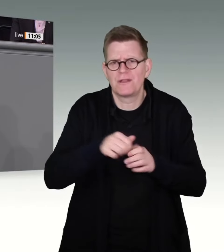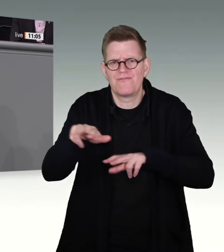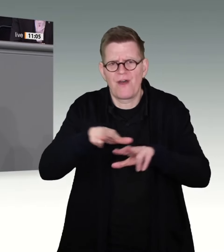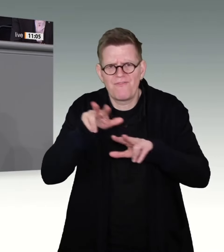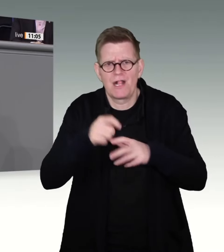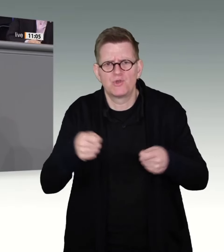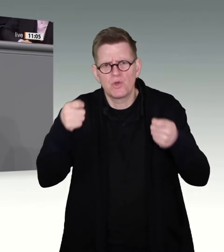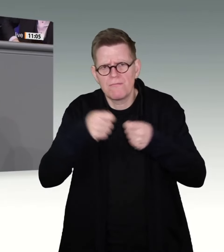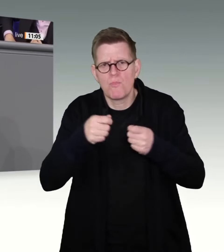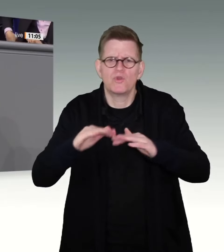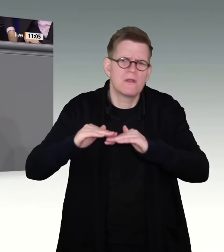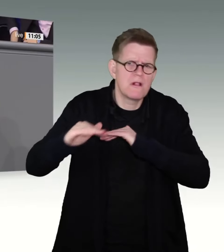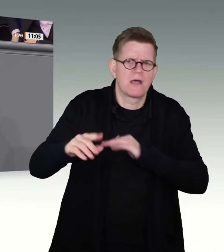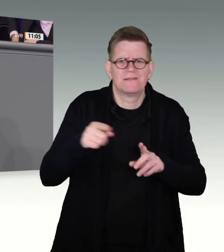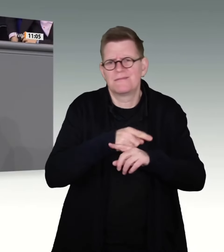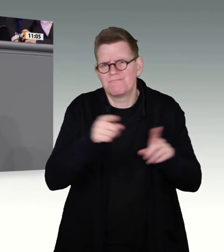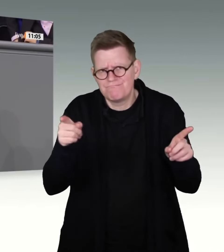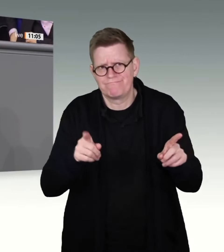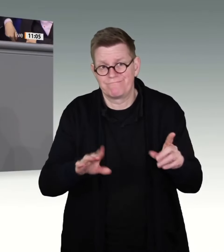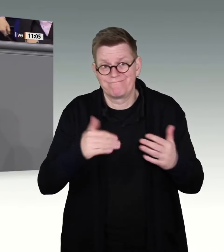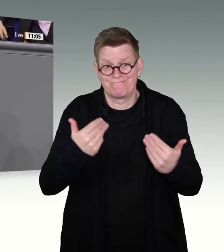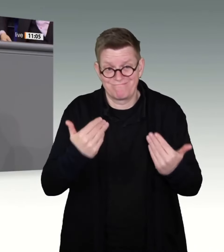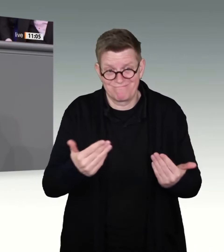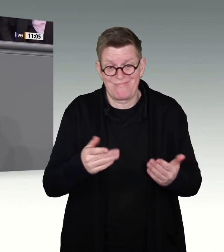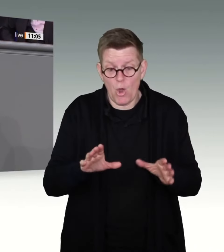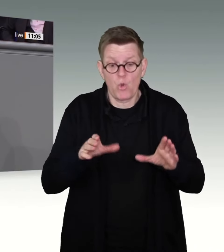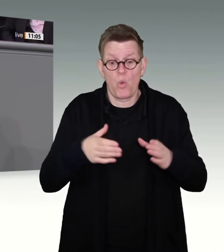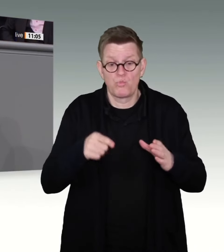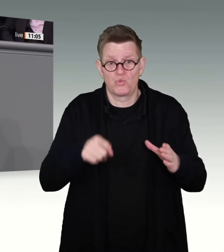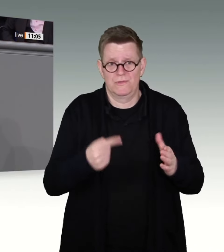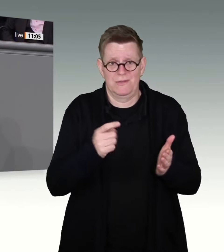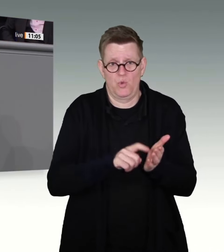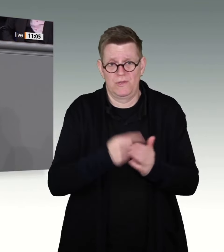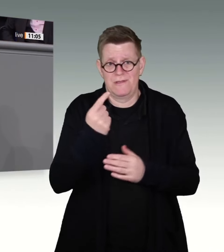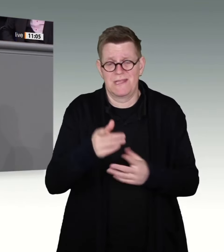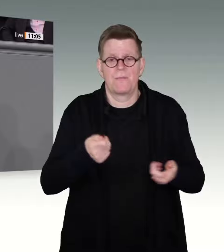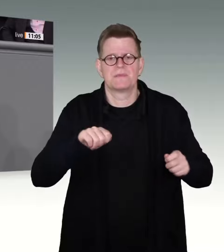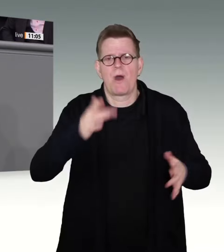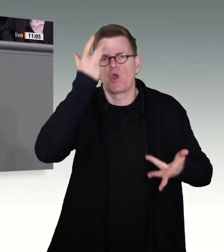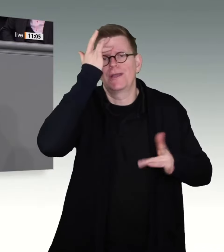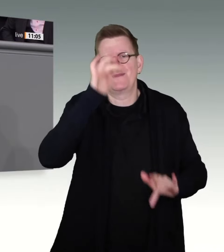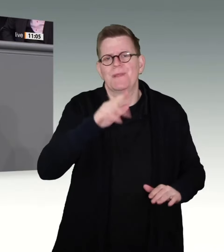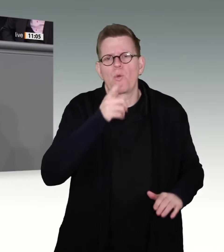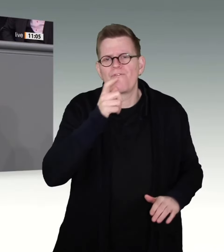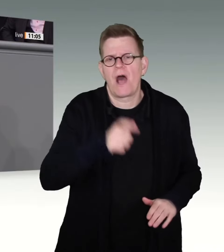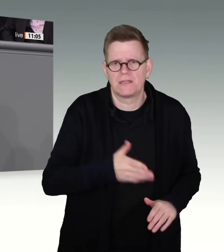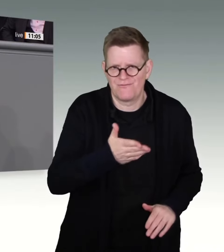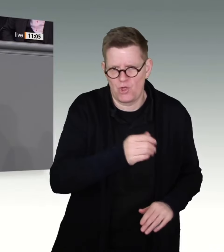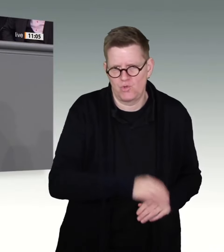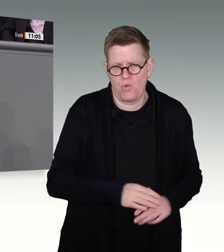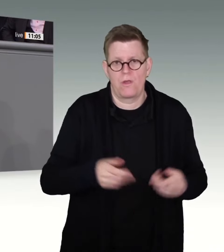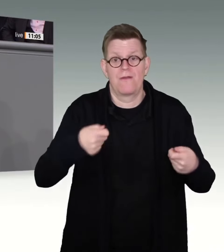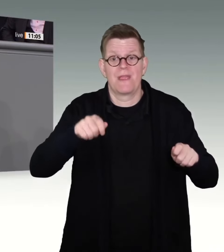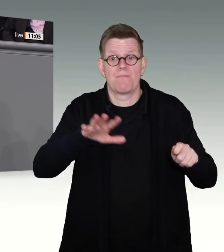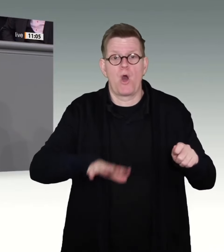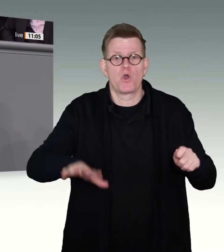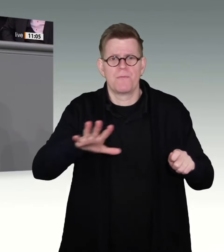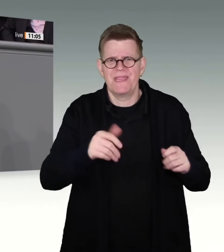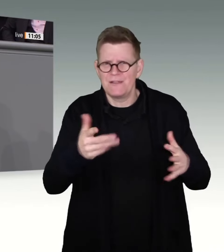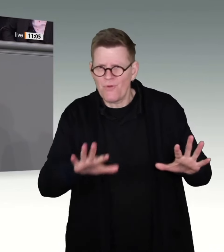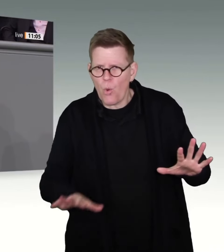Baugenehmigungen erteilen, sie müssen Baugebiete erschließen und sie müssen auch Bauaufträge vergeben, denn das ist ein